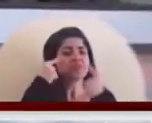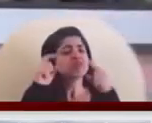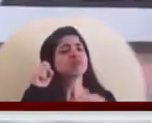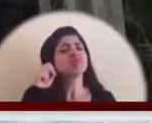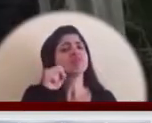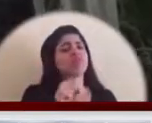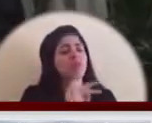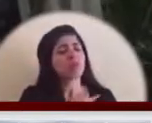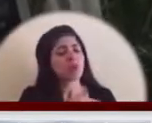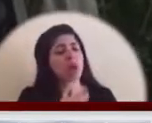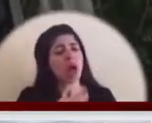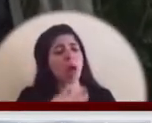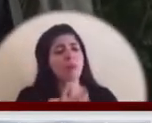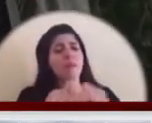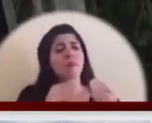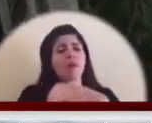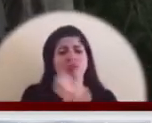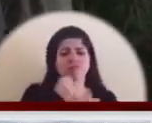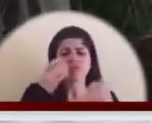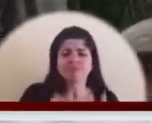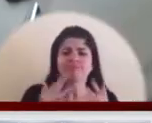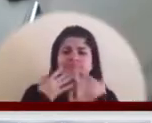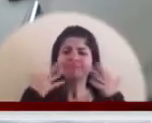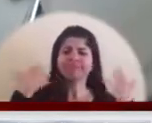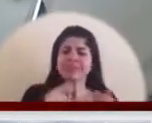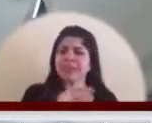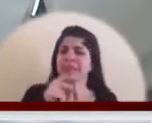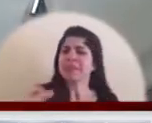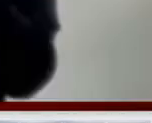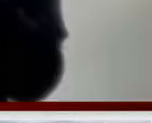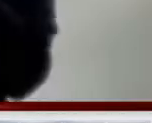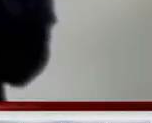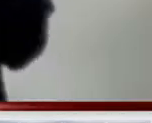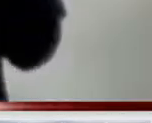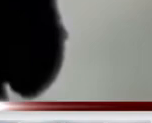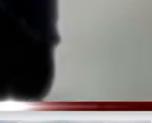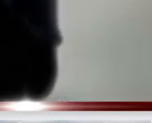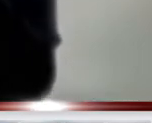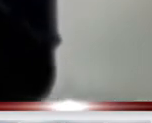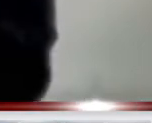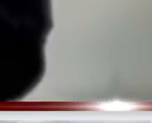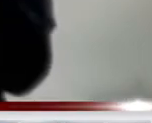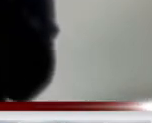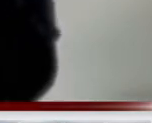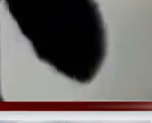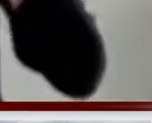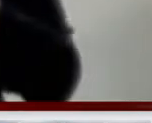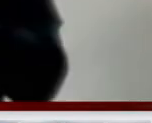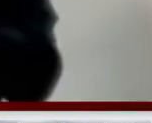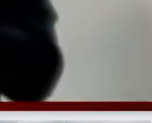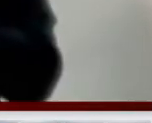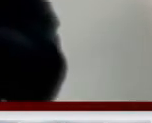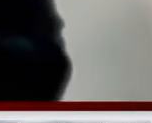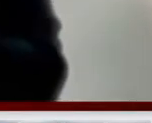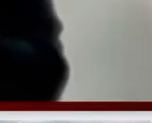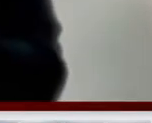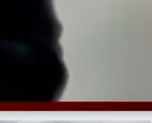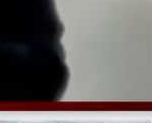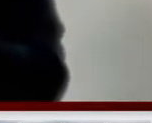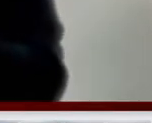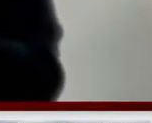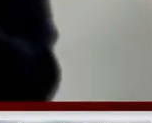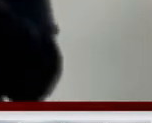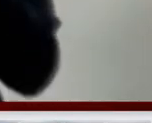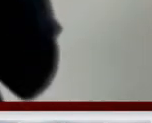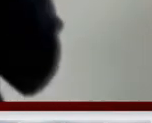huracán Otto en el 2016. Quiero destacar que a pesar de la emergencia del huracán Otto, que afectó